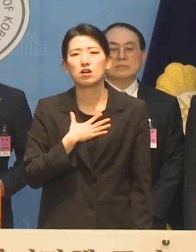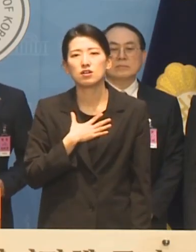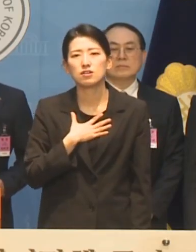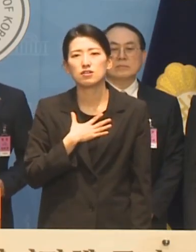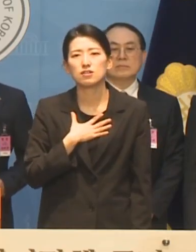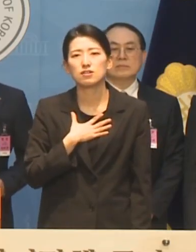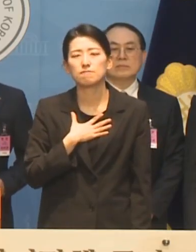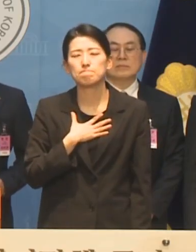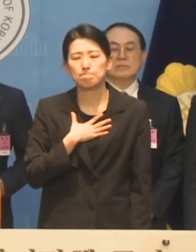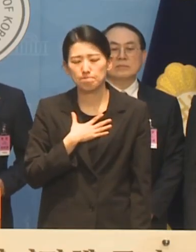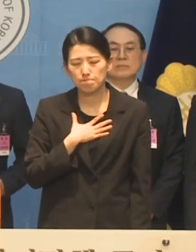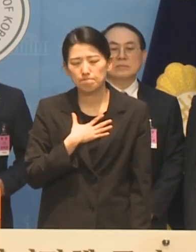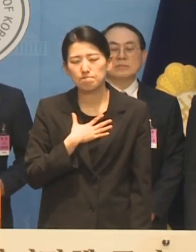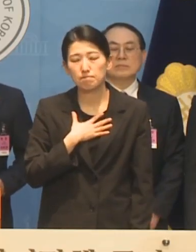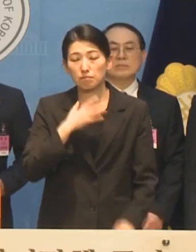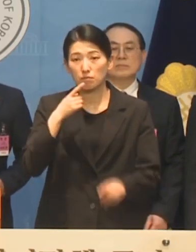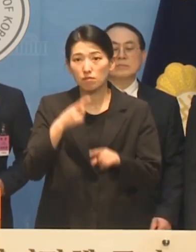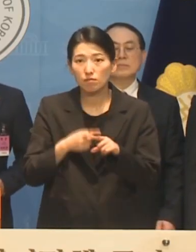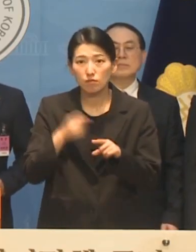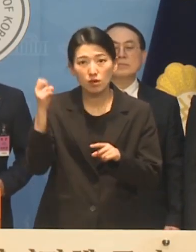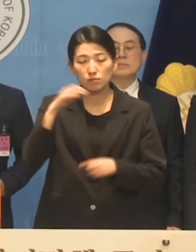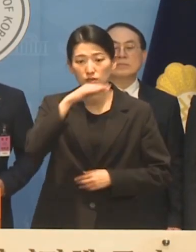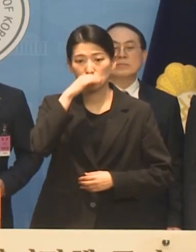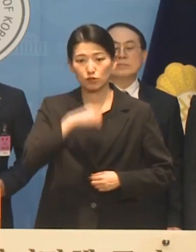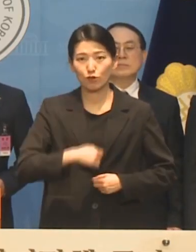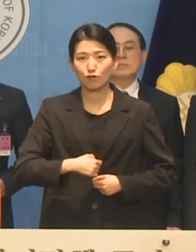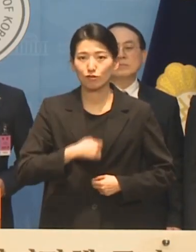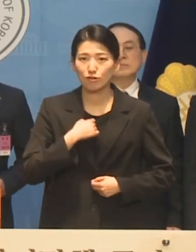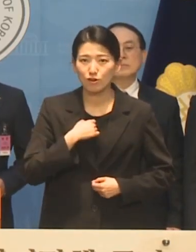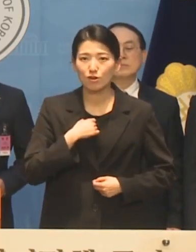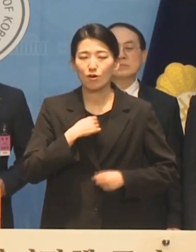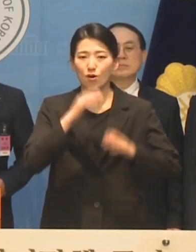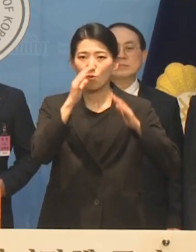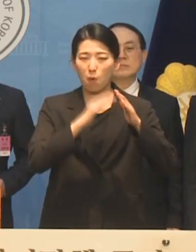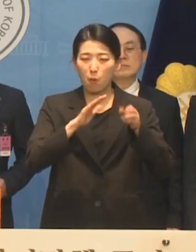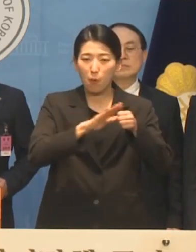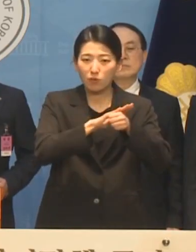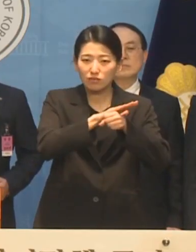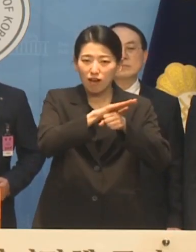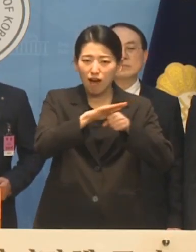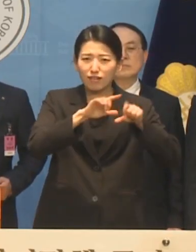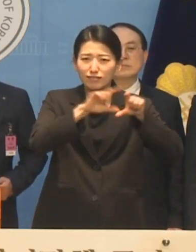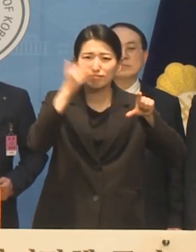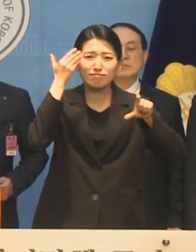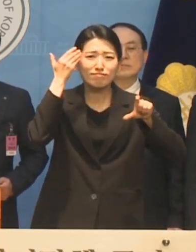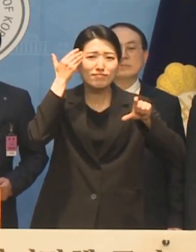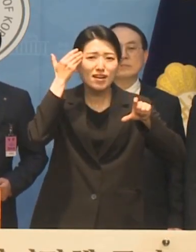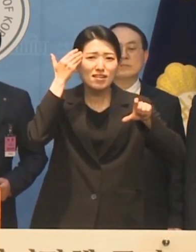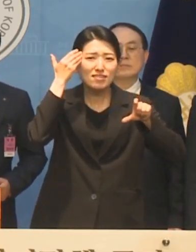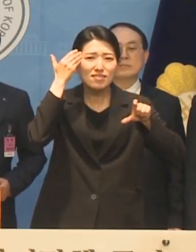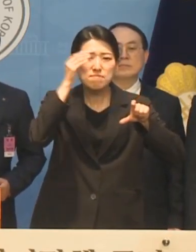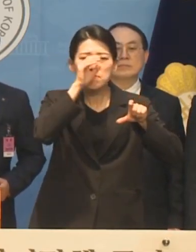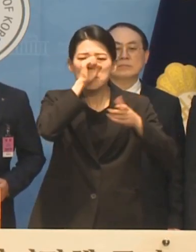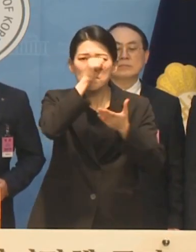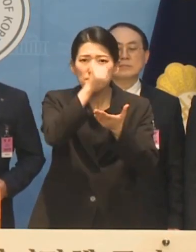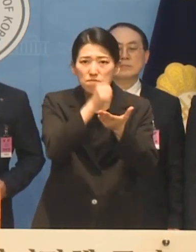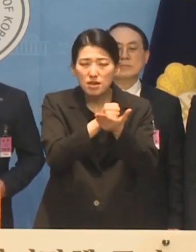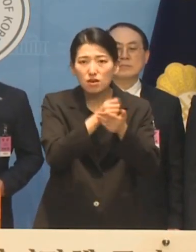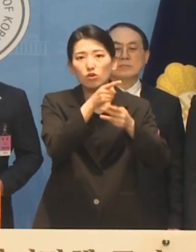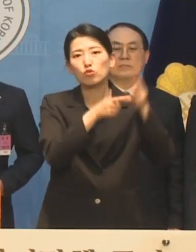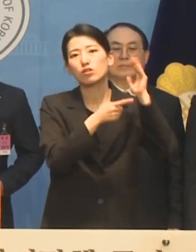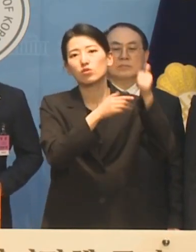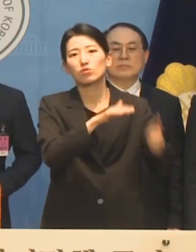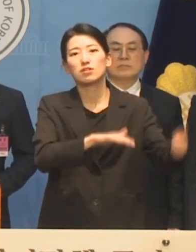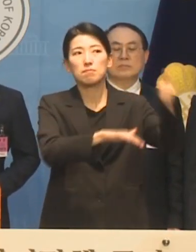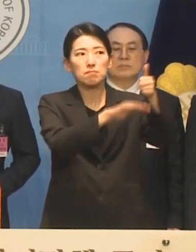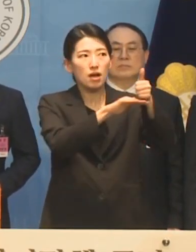그러한 중에 정의를 사랑하고 공의를 사랑하는 대통령을 세우심에 분명한 하나님의 뜻과 섭리가 있음에